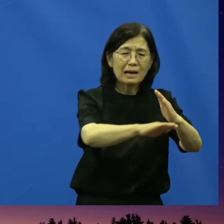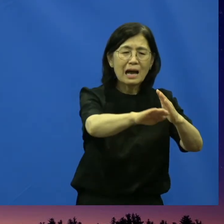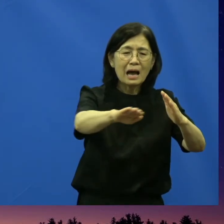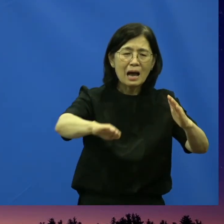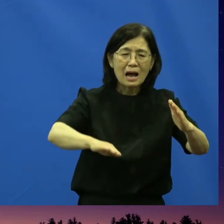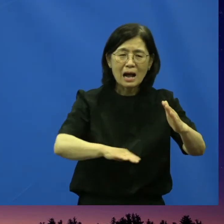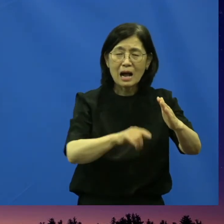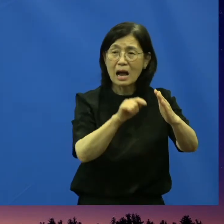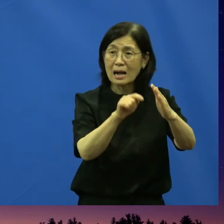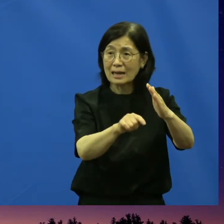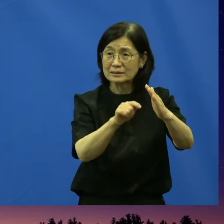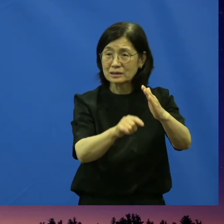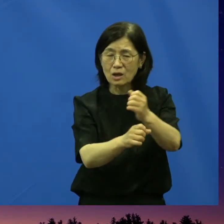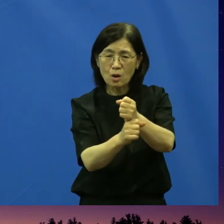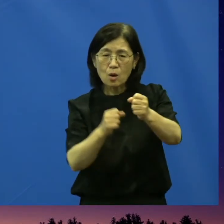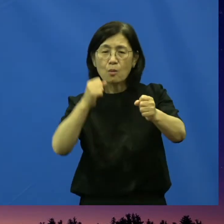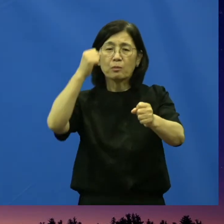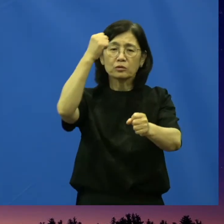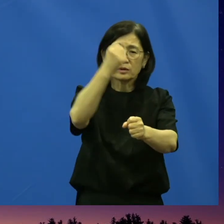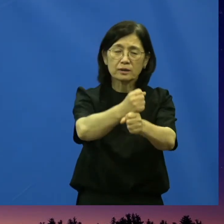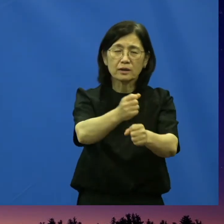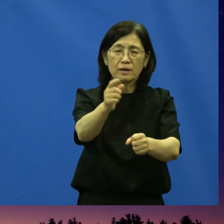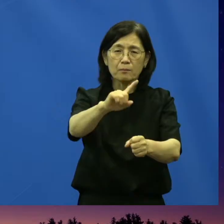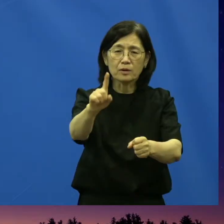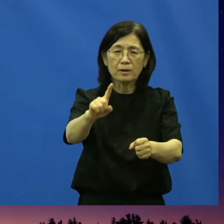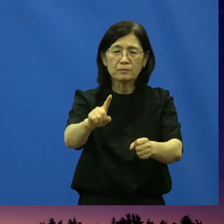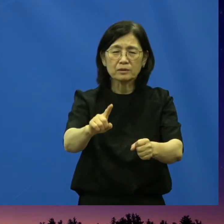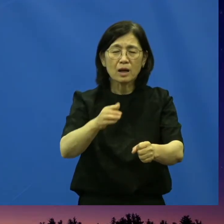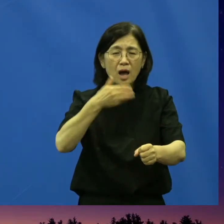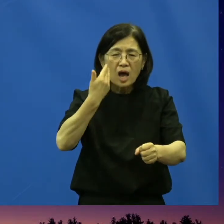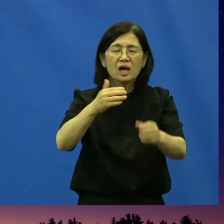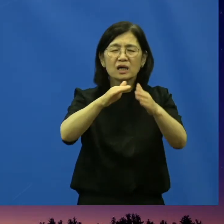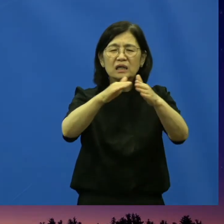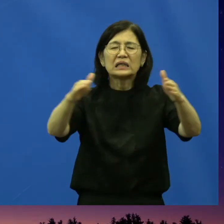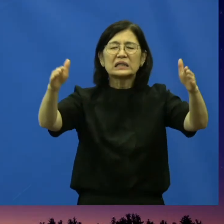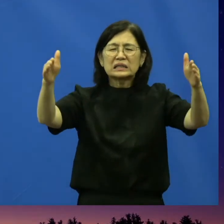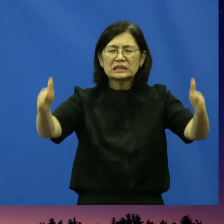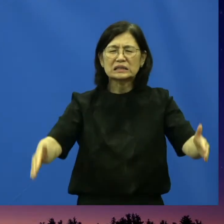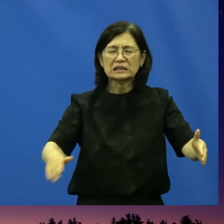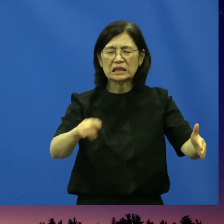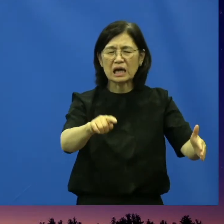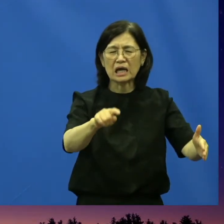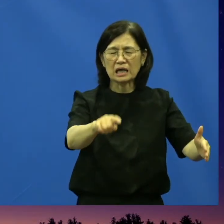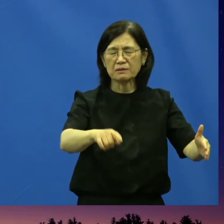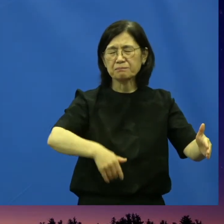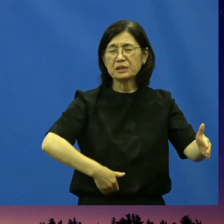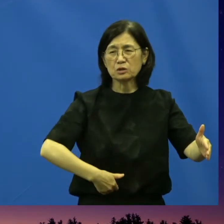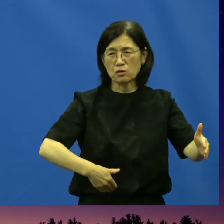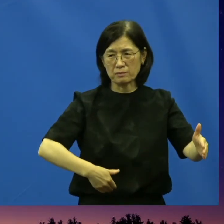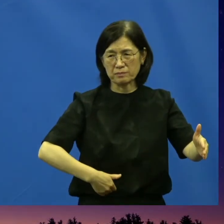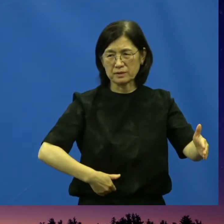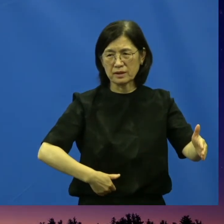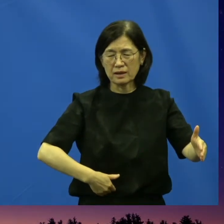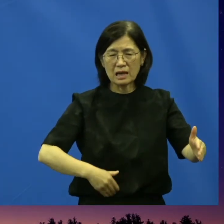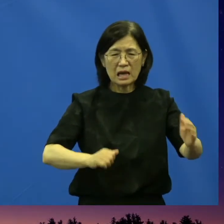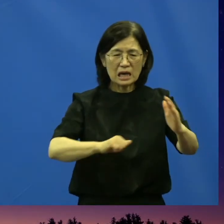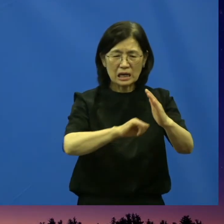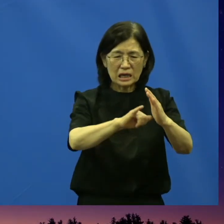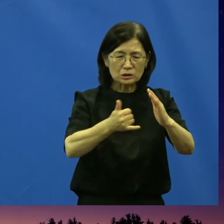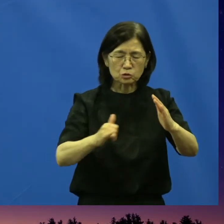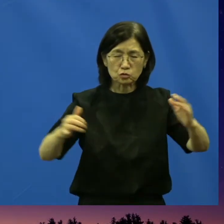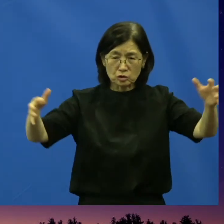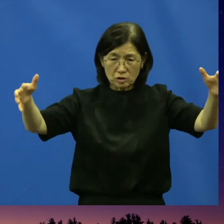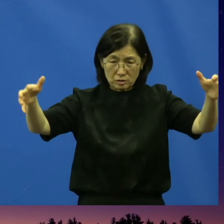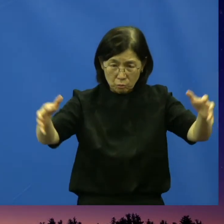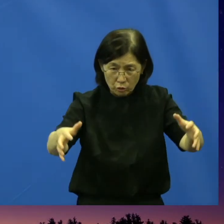식탁. 우리 사랑방, 우리 사랑방에도 교제하는데 여러분 함께 식탁을 나누고 음식을 나누는 이 일이 얼마나 중요한지